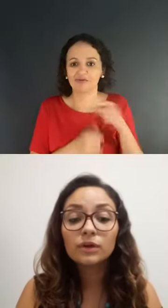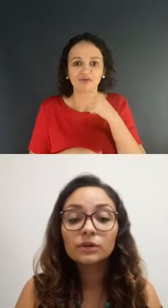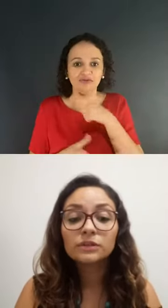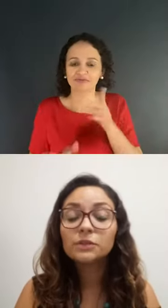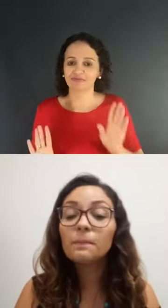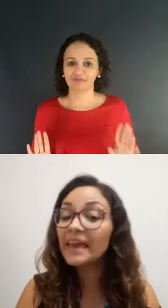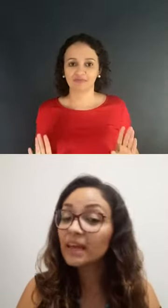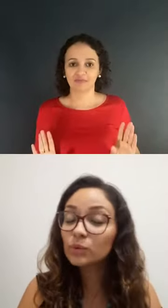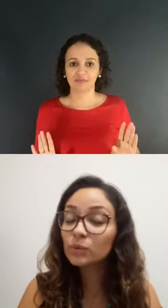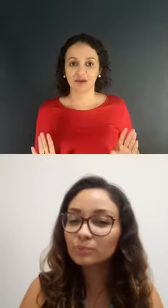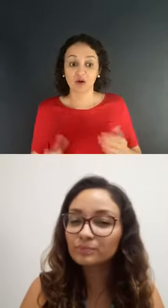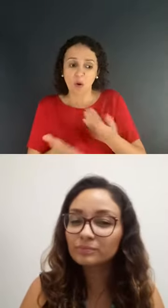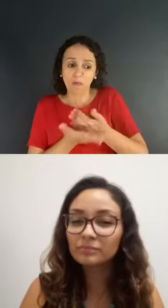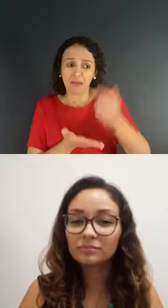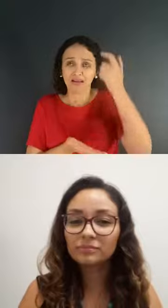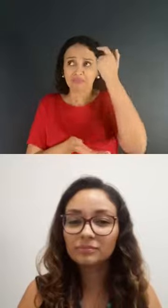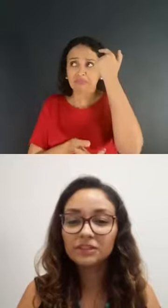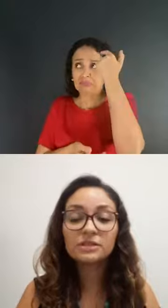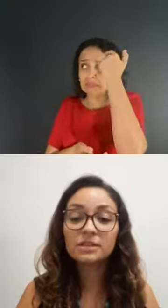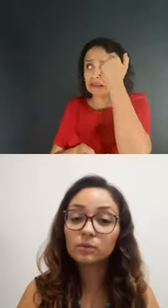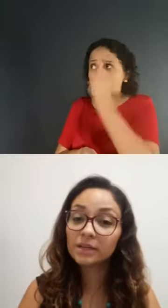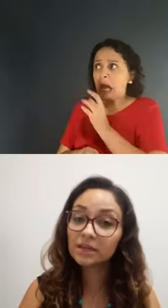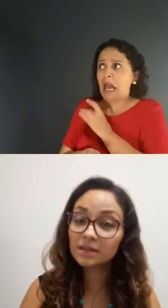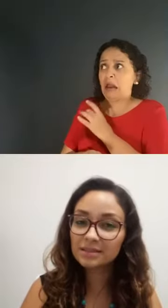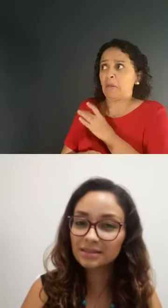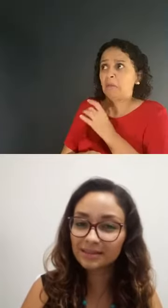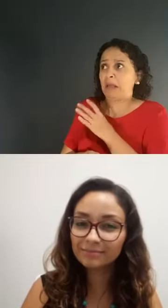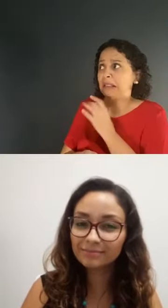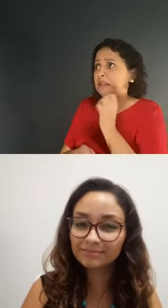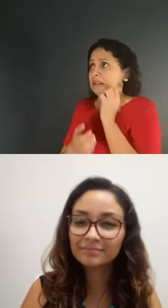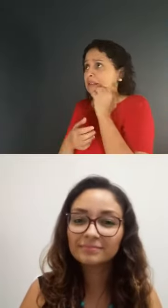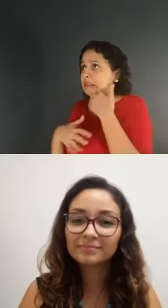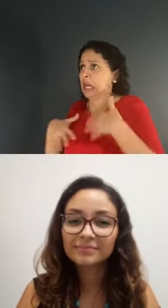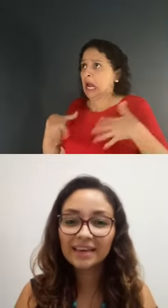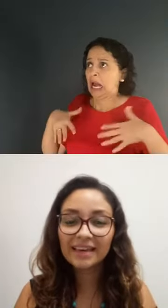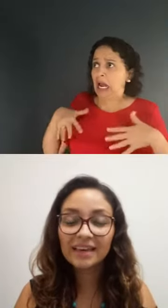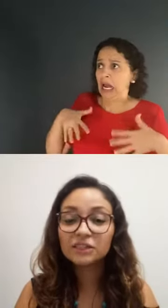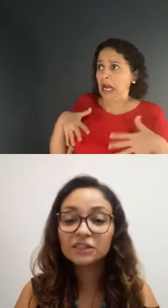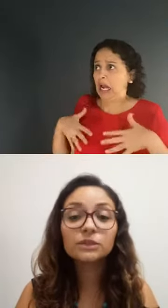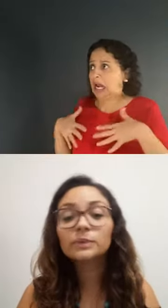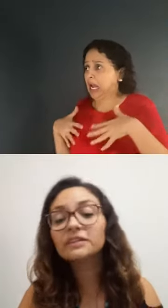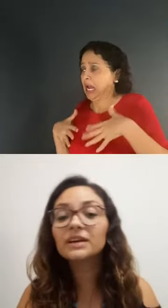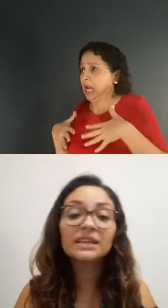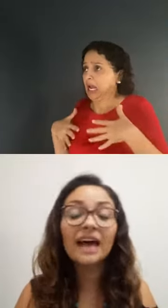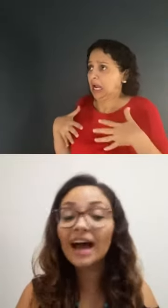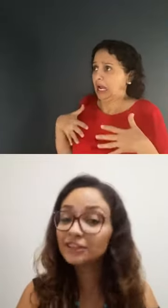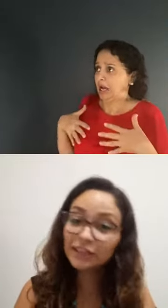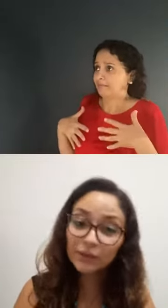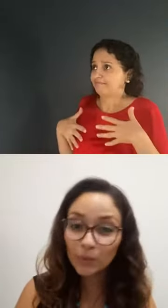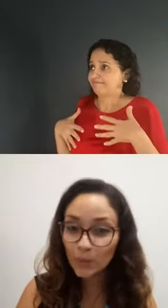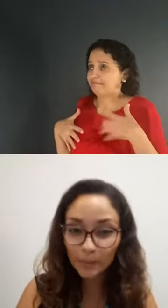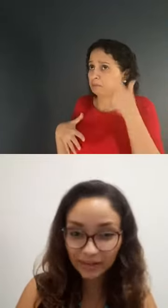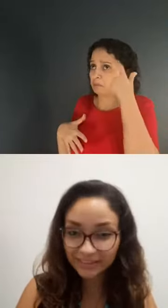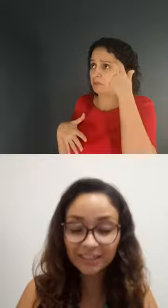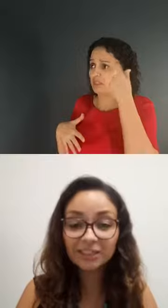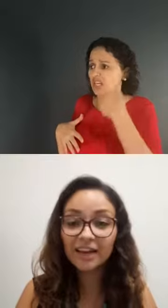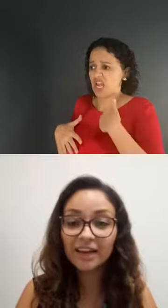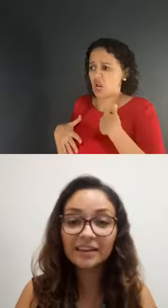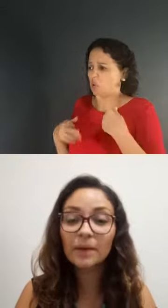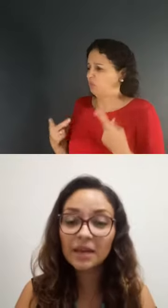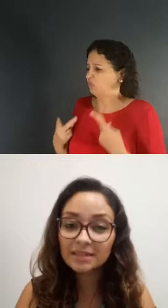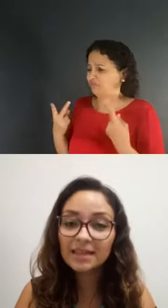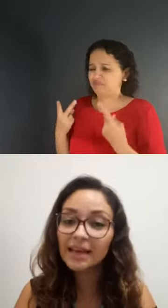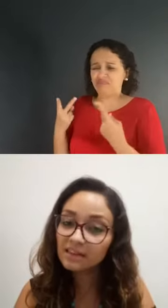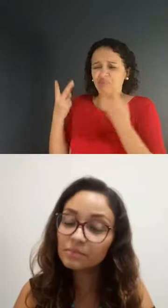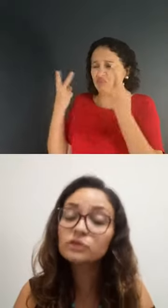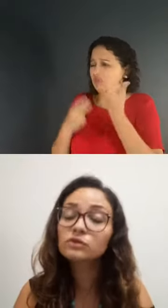sensação de medo, de insegurança, né? De não ter validade nenhuma, de achar